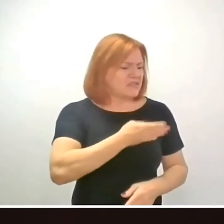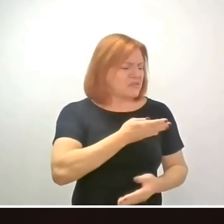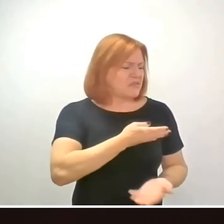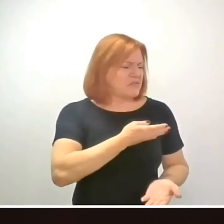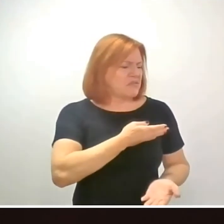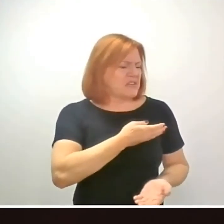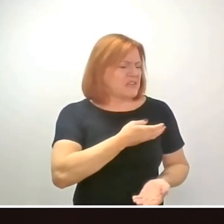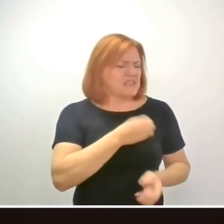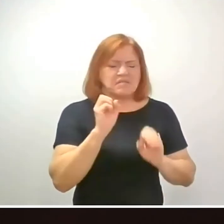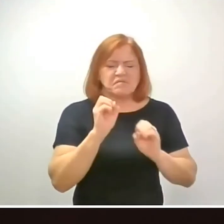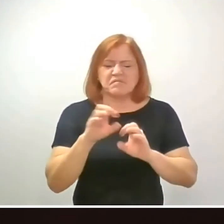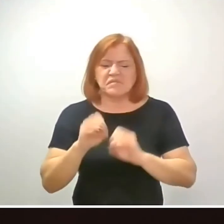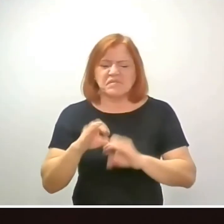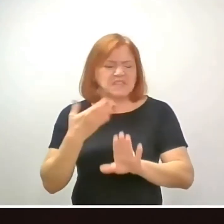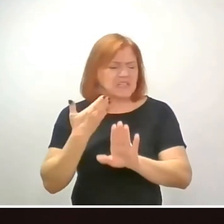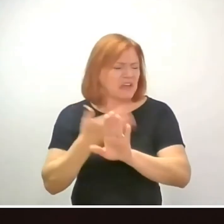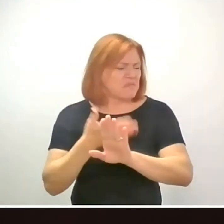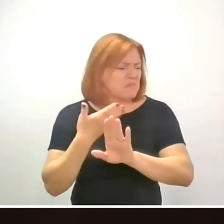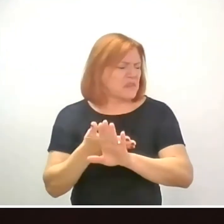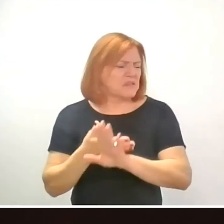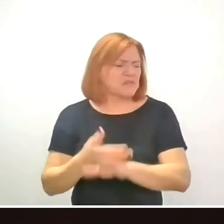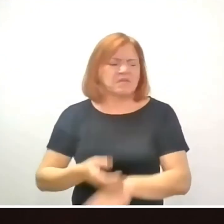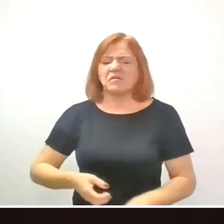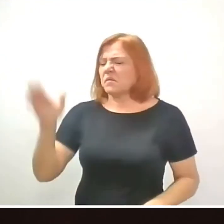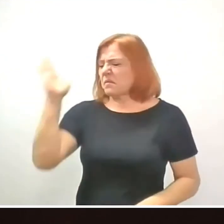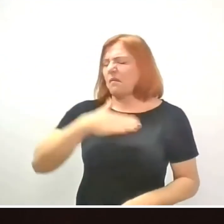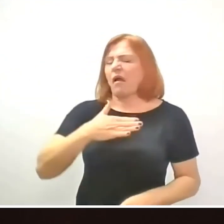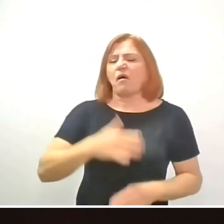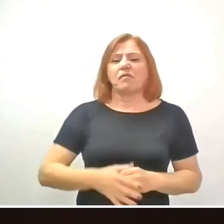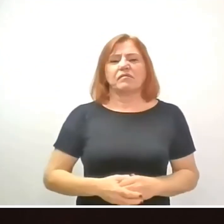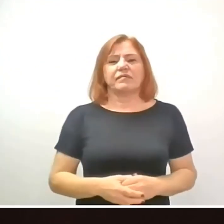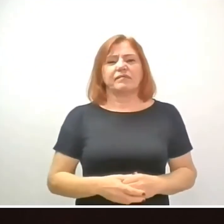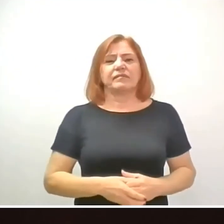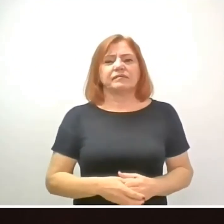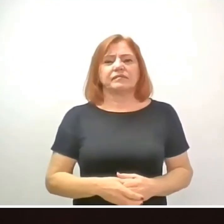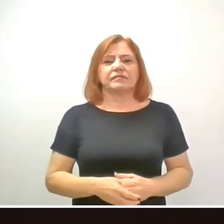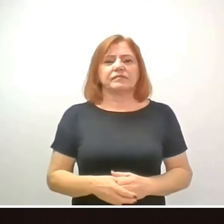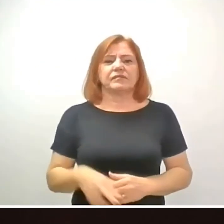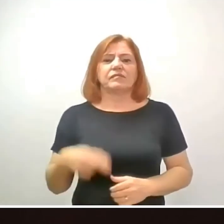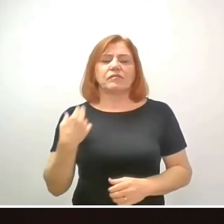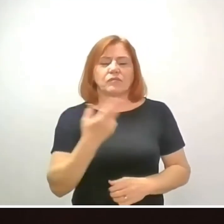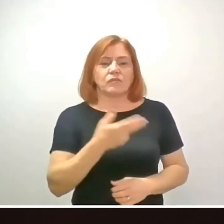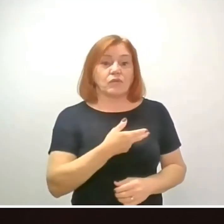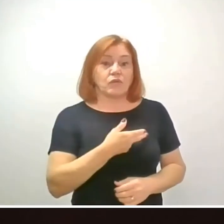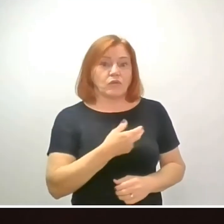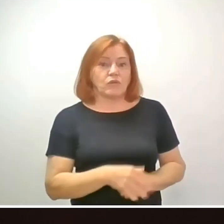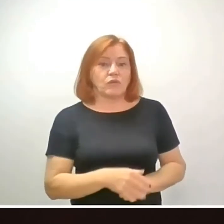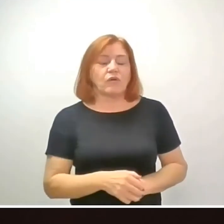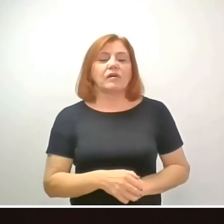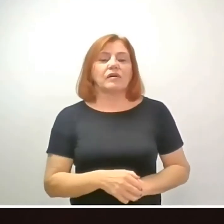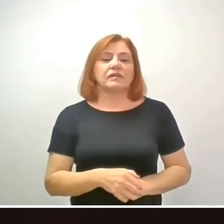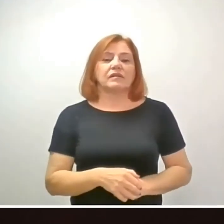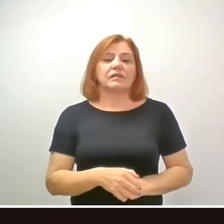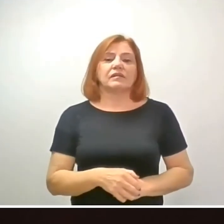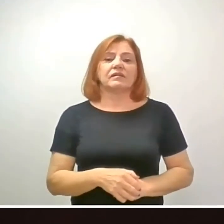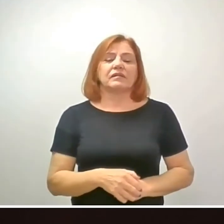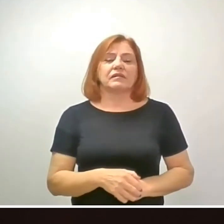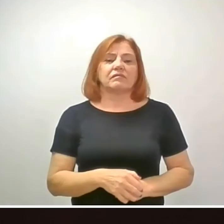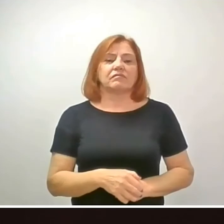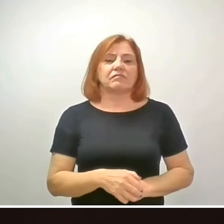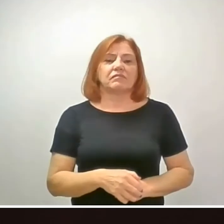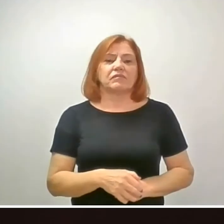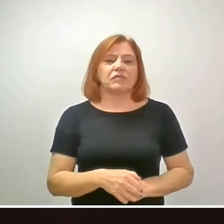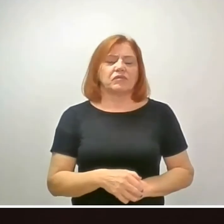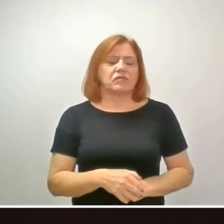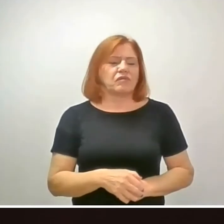ensinamentos malignos. E nós, irmãos, em vez de deixar nossos filhos, nossas crianças de braços cruzados,